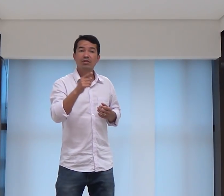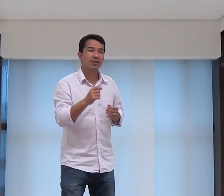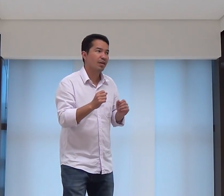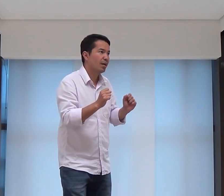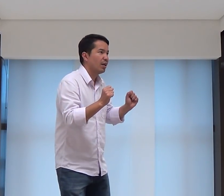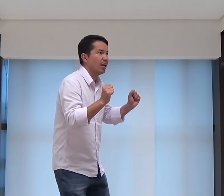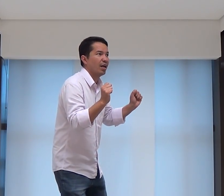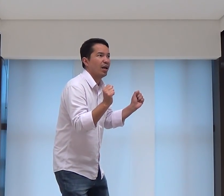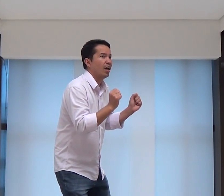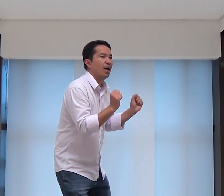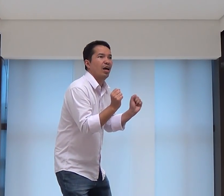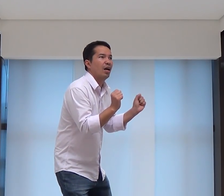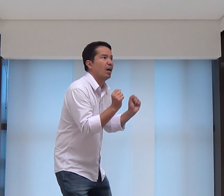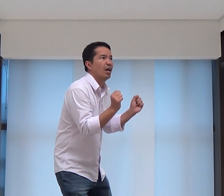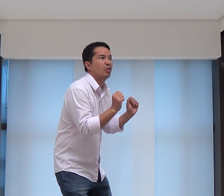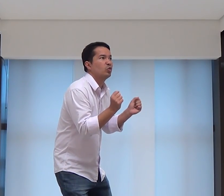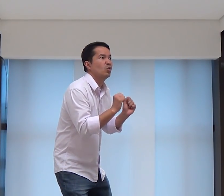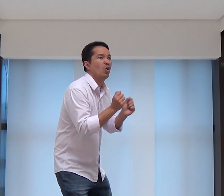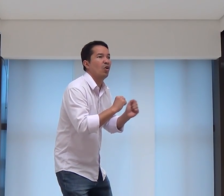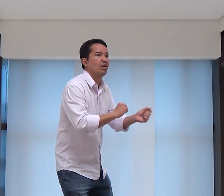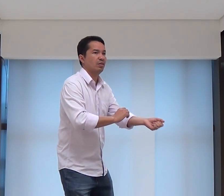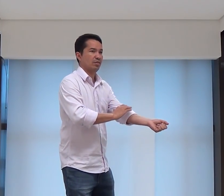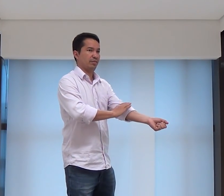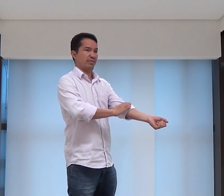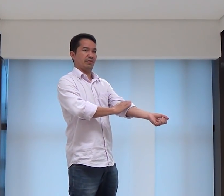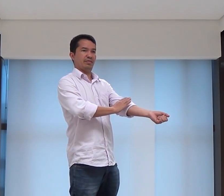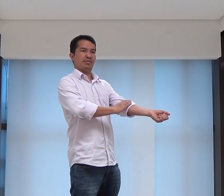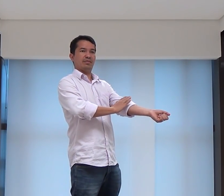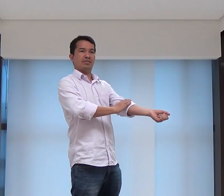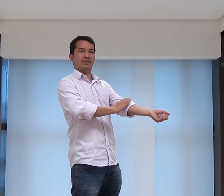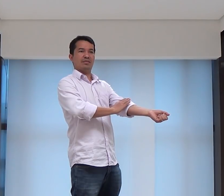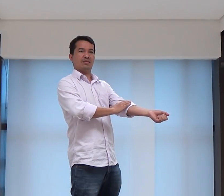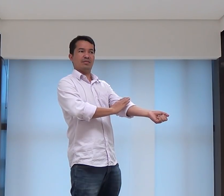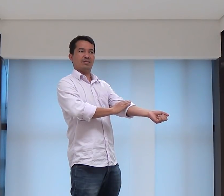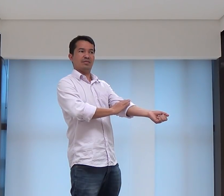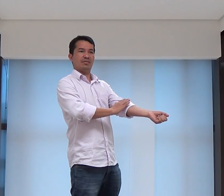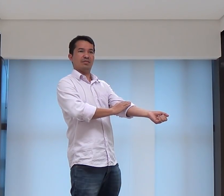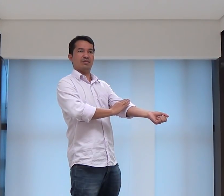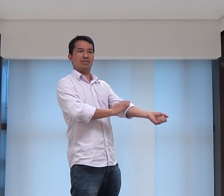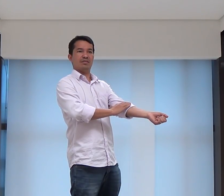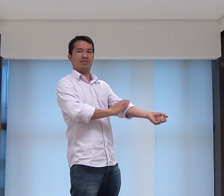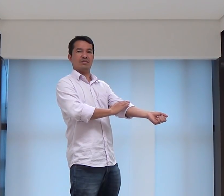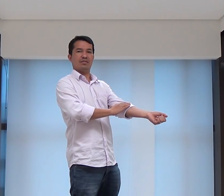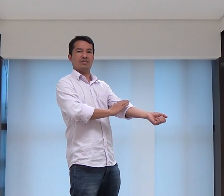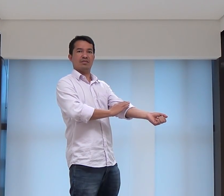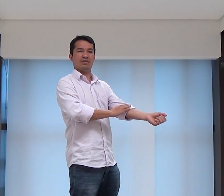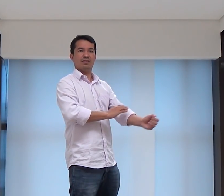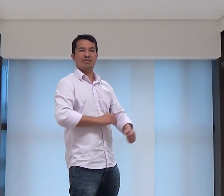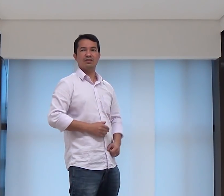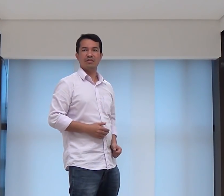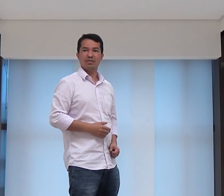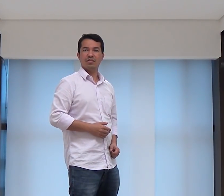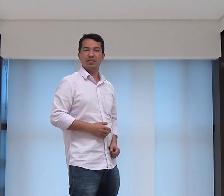Quando você adora o dragão, é porque você tem algum tipo de vício.